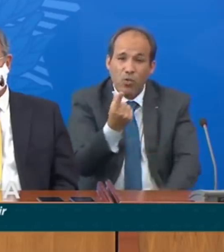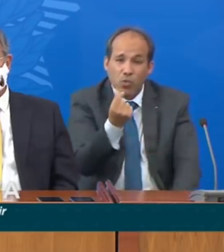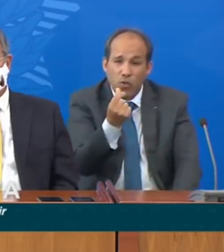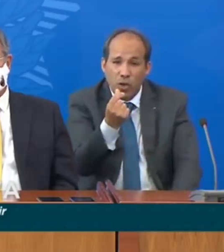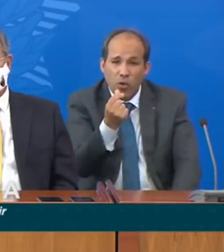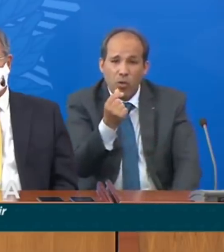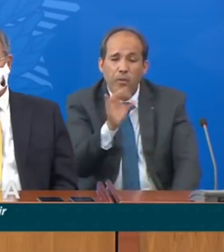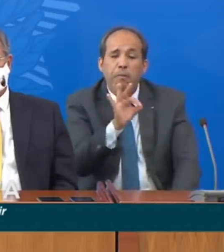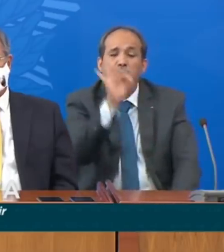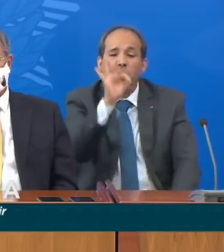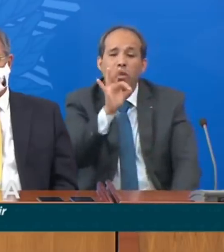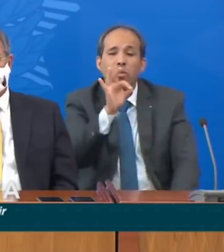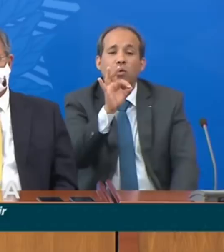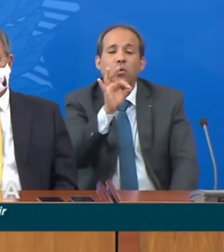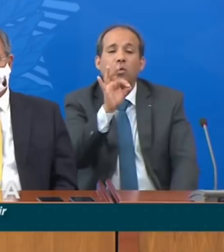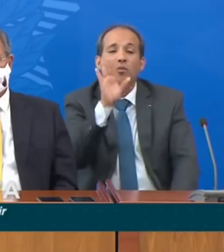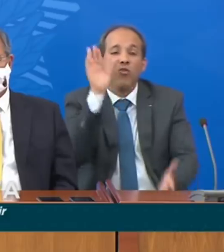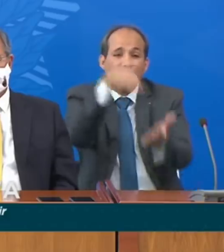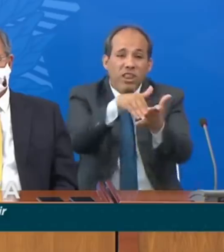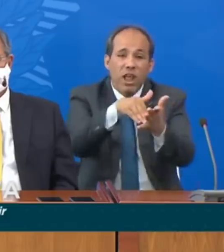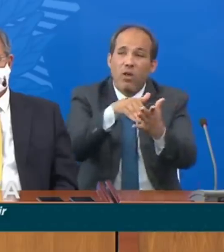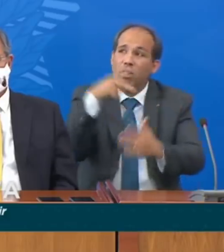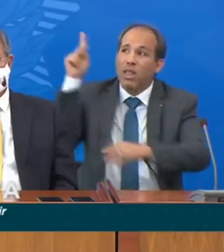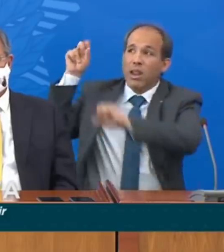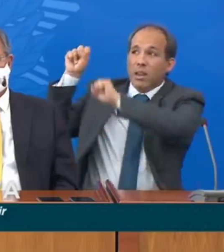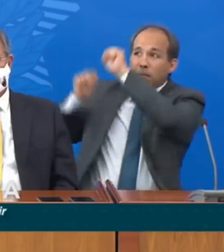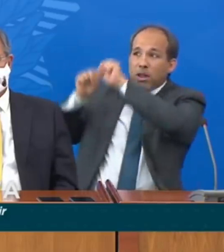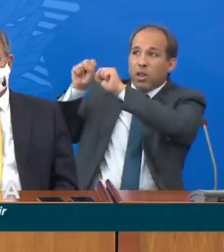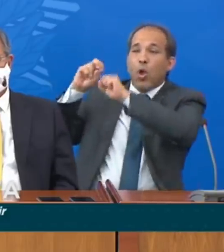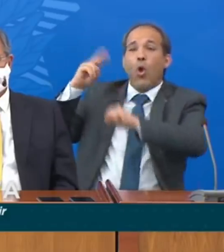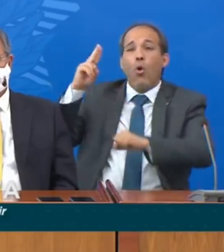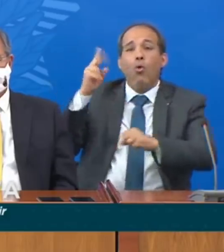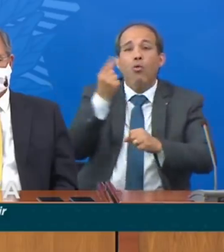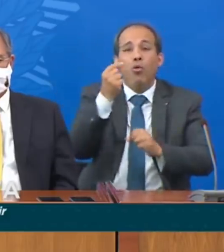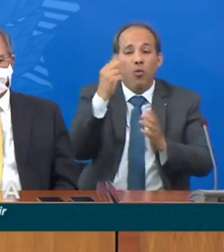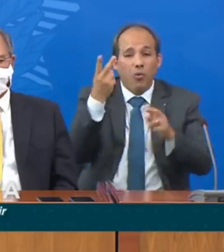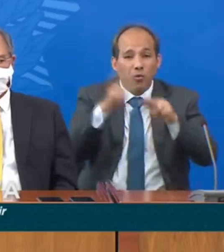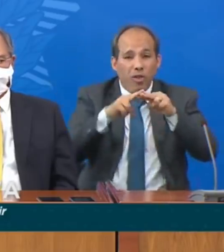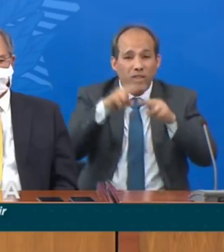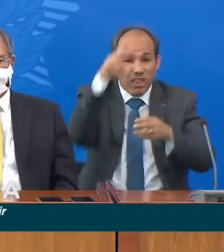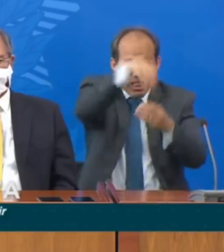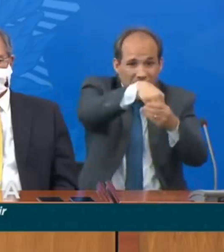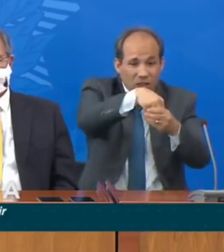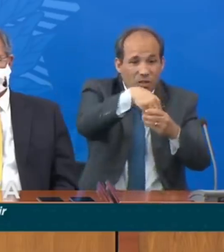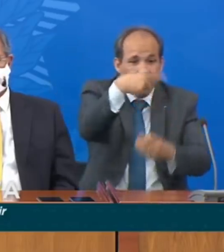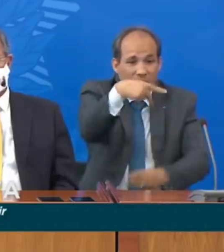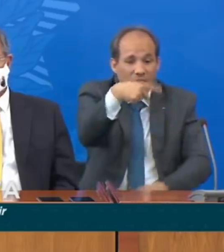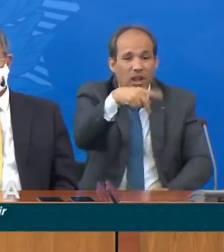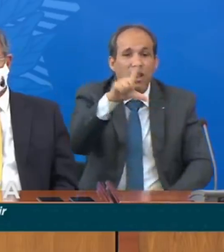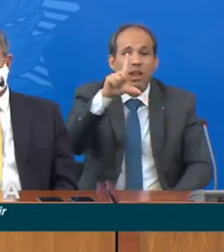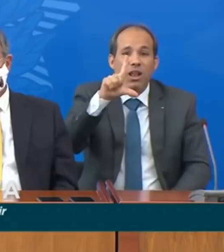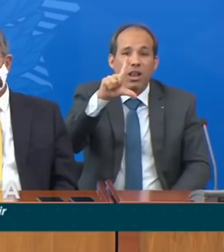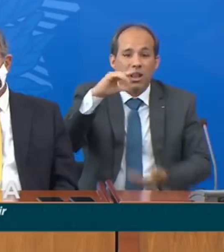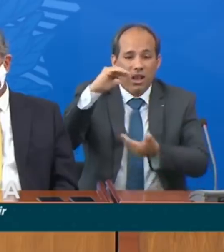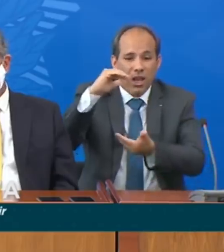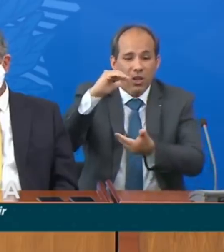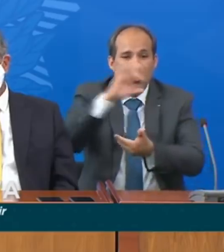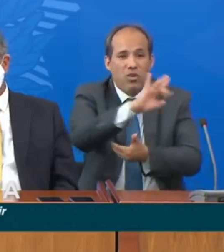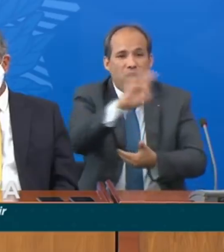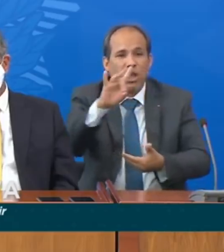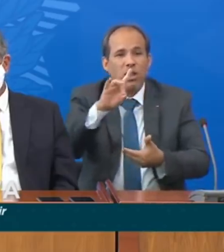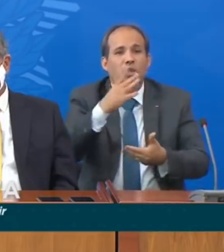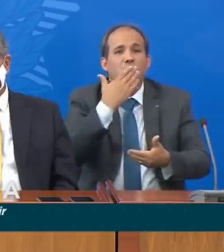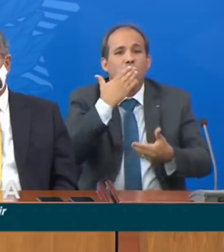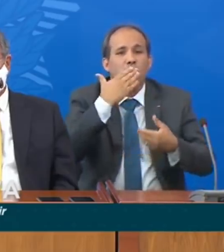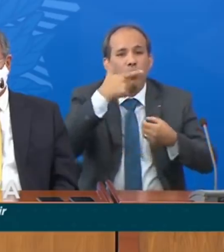no preço do combustível na refinaria ou um valor fixo do litro de cada combustível.